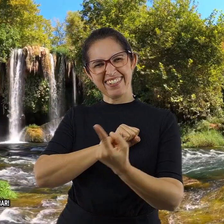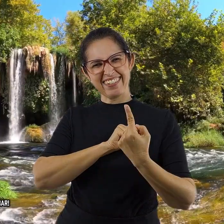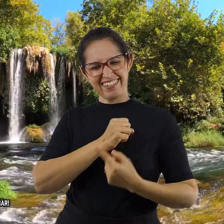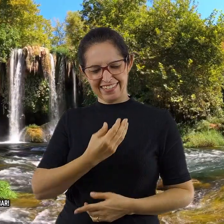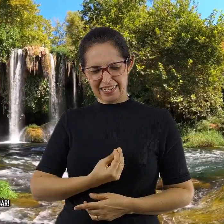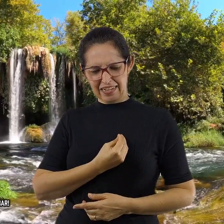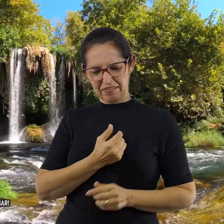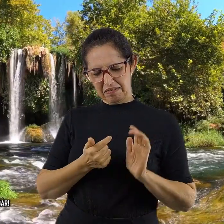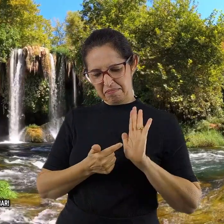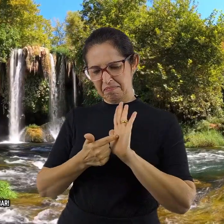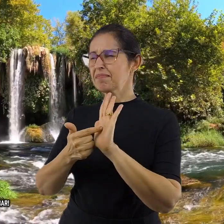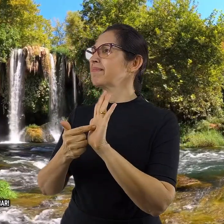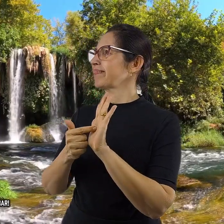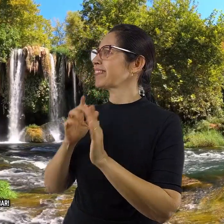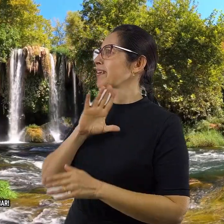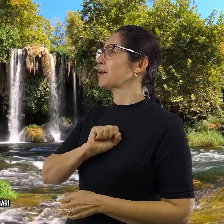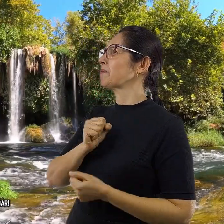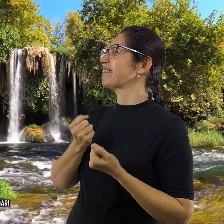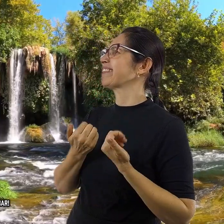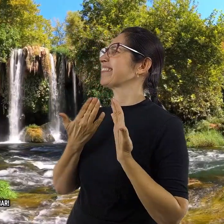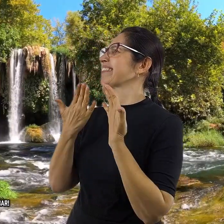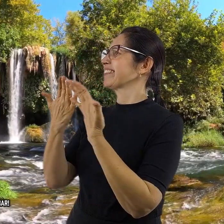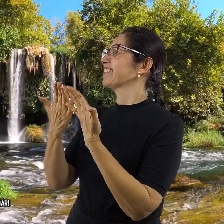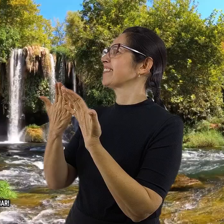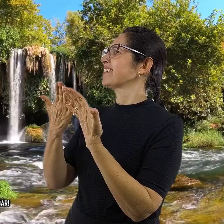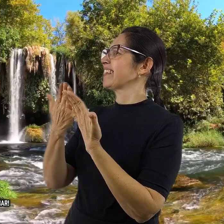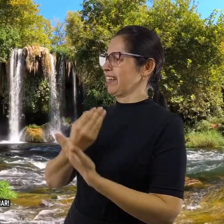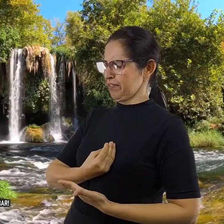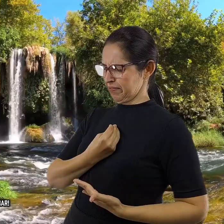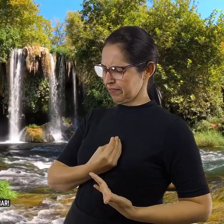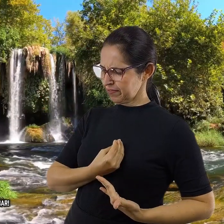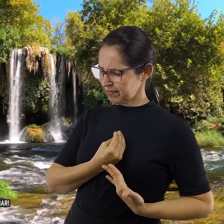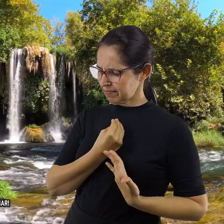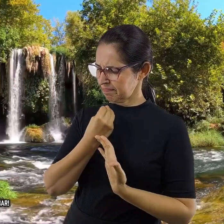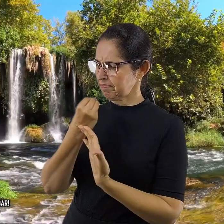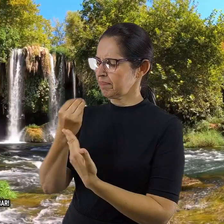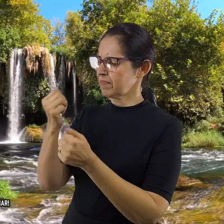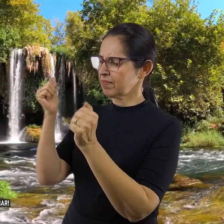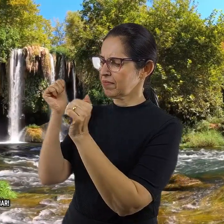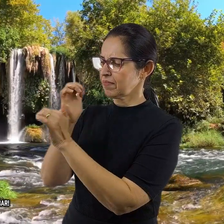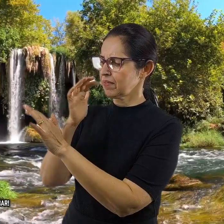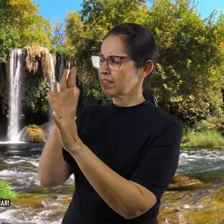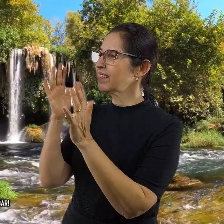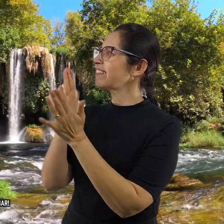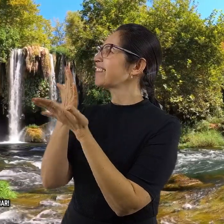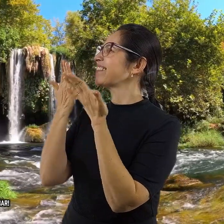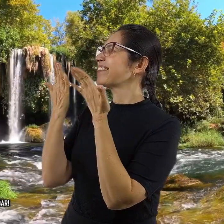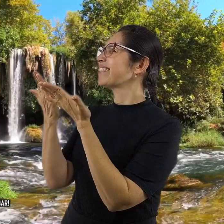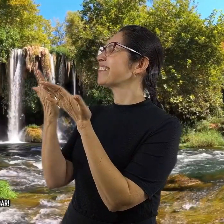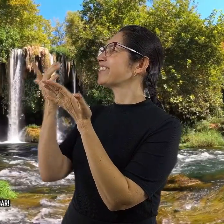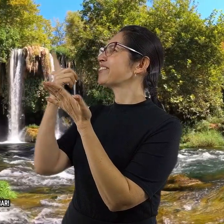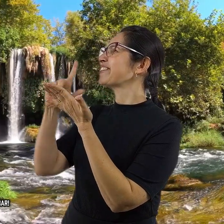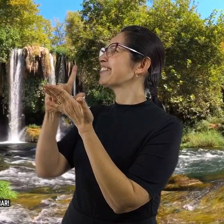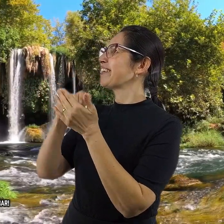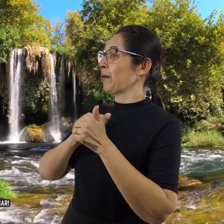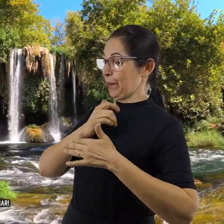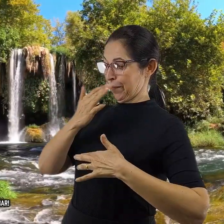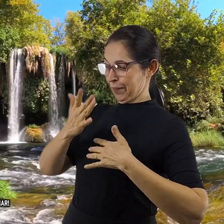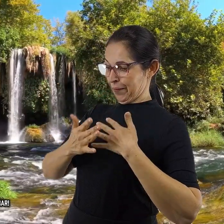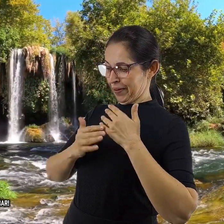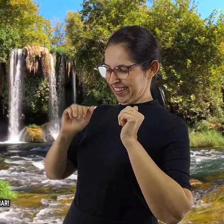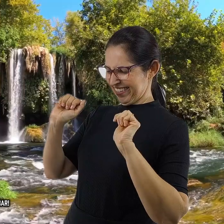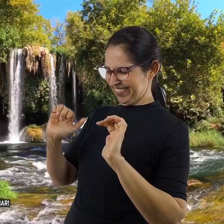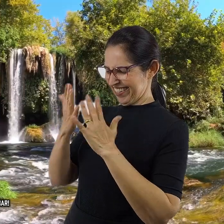a Ti o nosso amor, entregamos a Ti o nosso viver, glorificando ao Senhor por este renovo, por